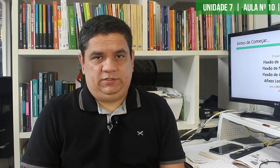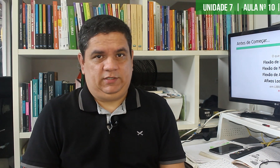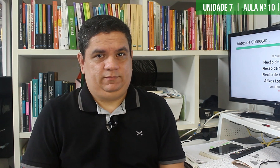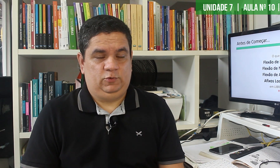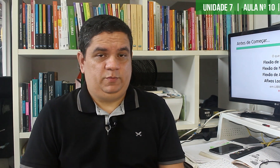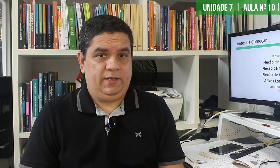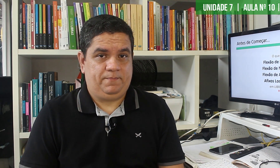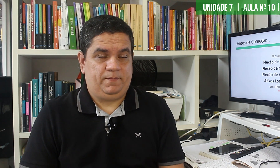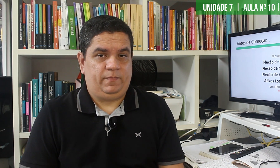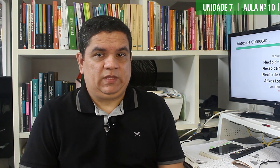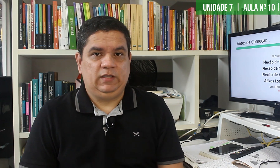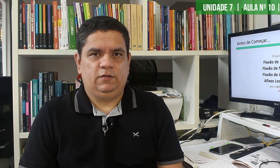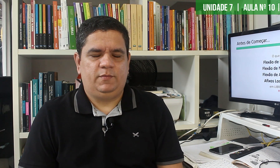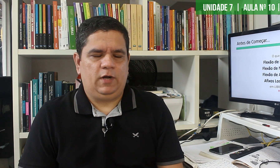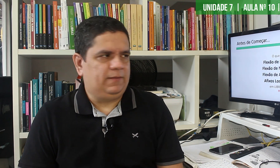linguística, tudo bem? Então vamos lá.